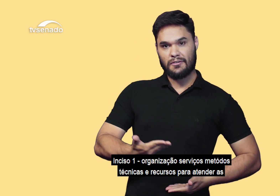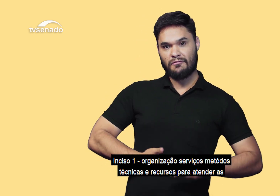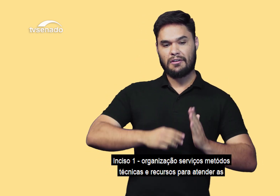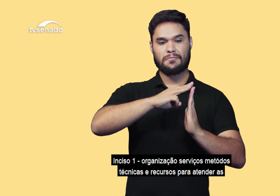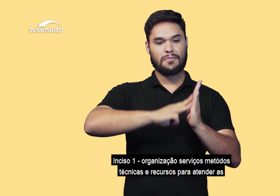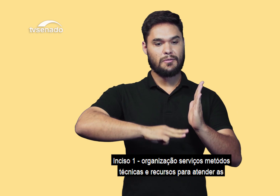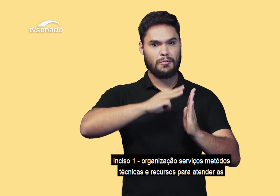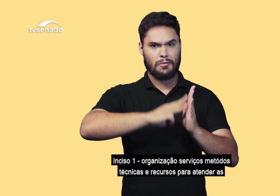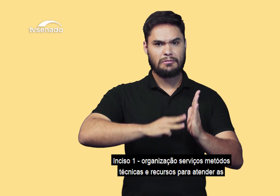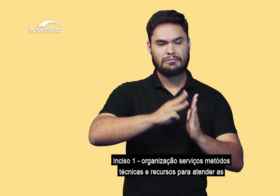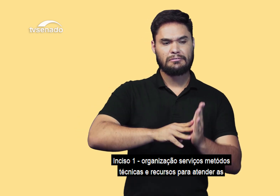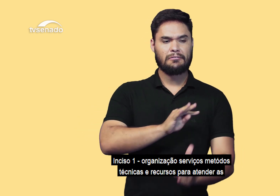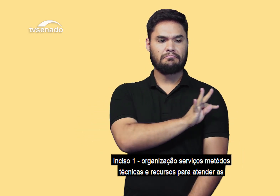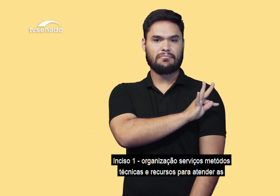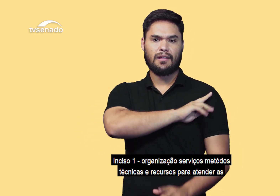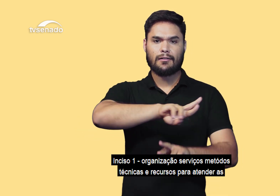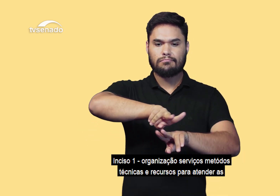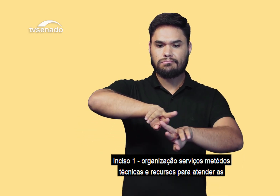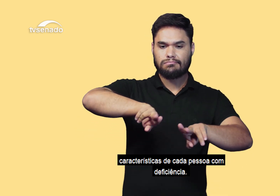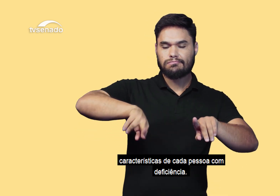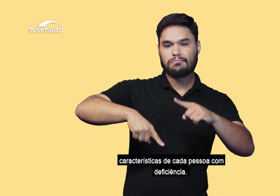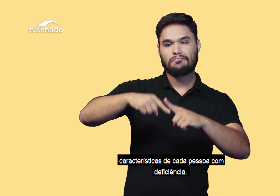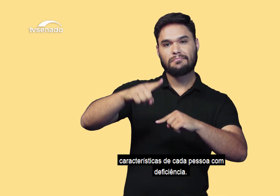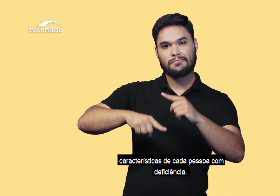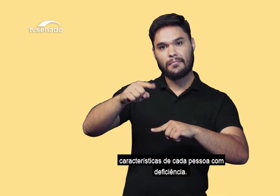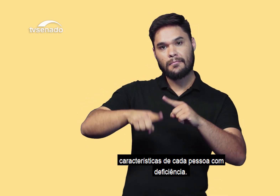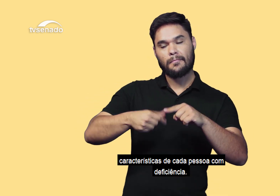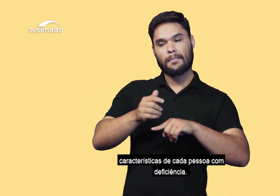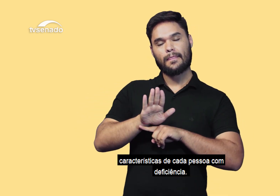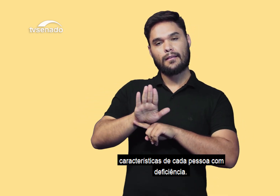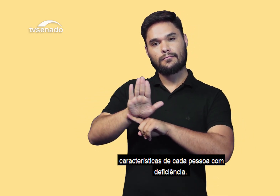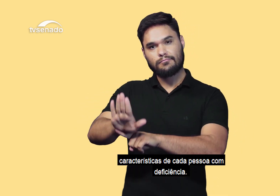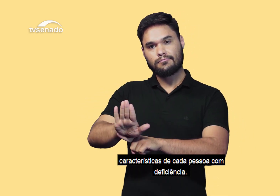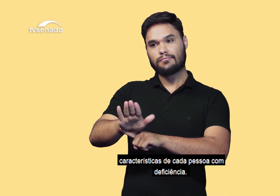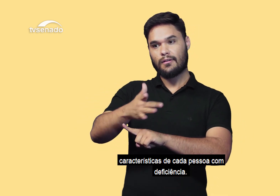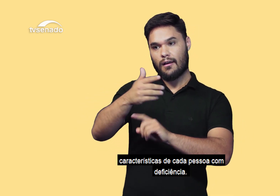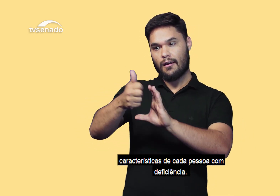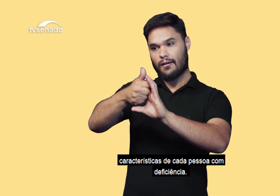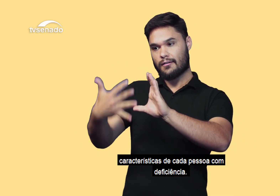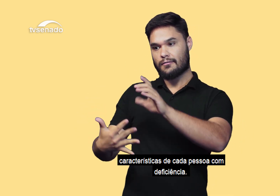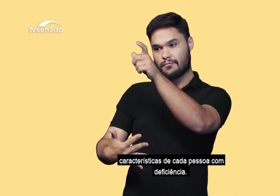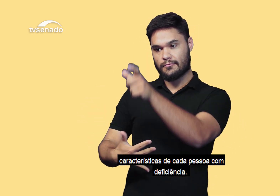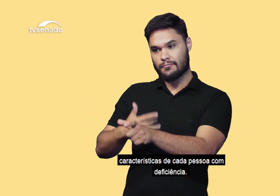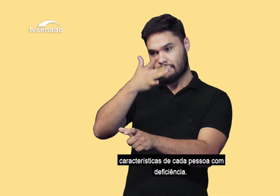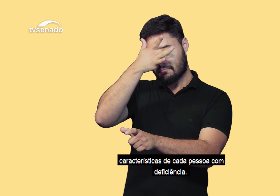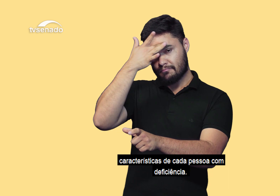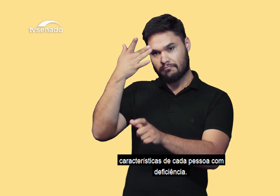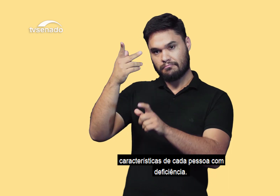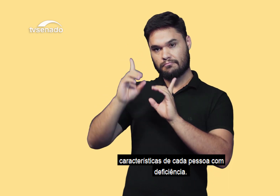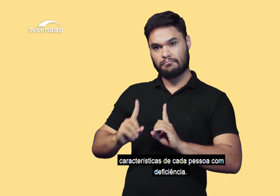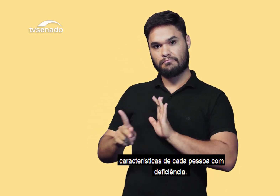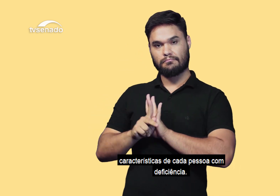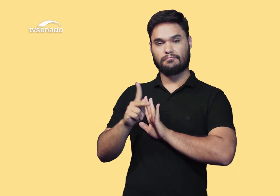métodos, técnicas e recursos para atender as características de cada pessoa com deficiência.